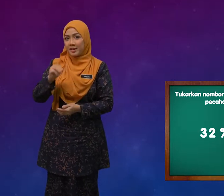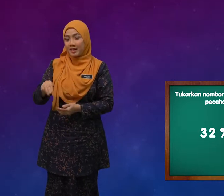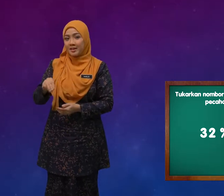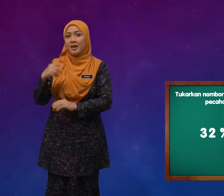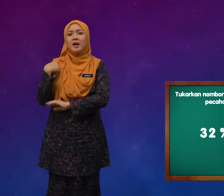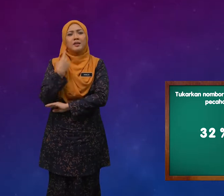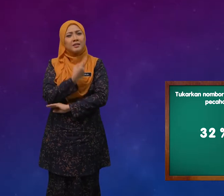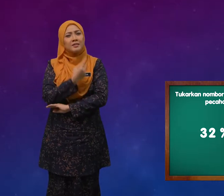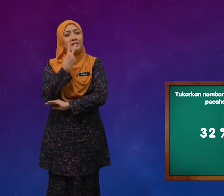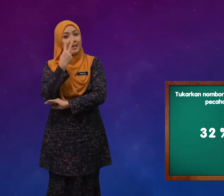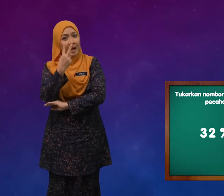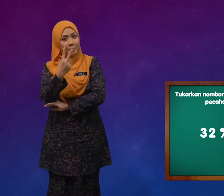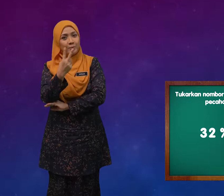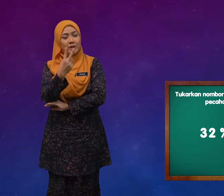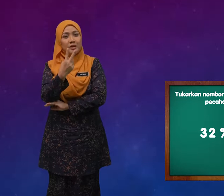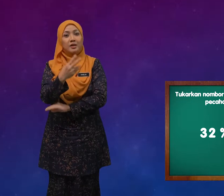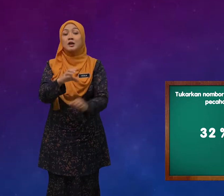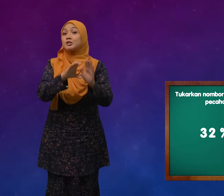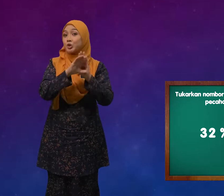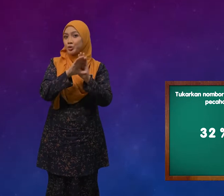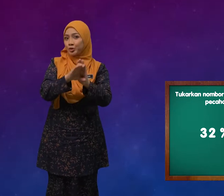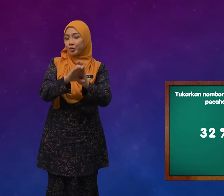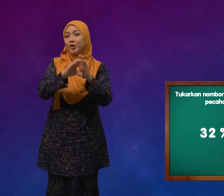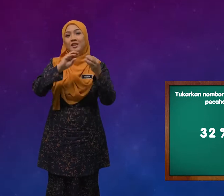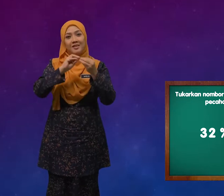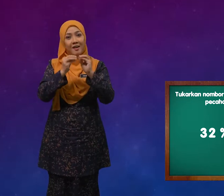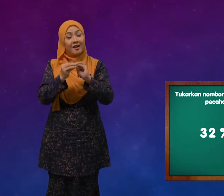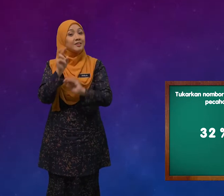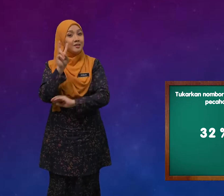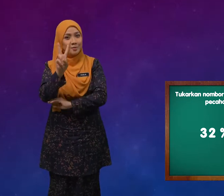Murid-murid, kita lihat pula contoh yang kedua.